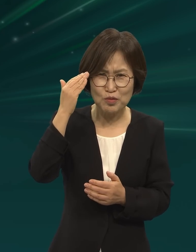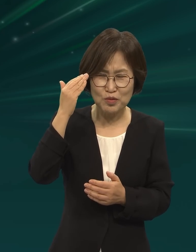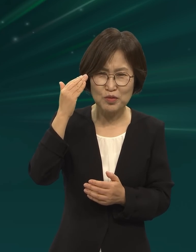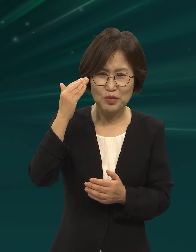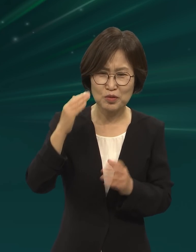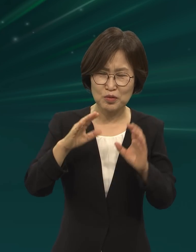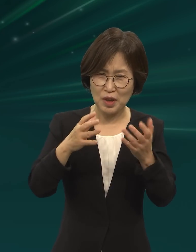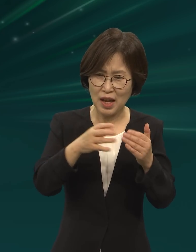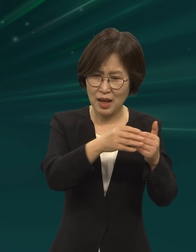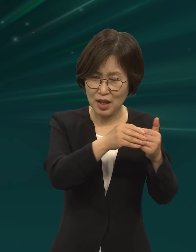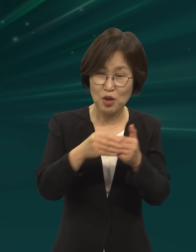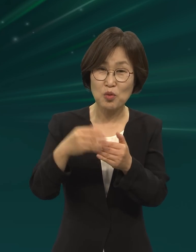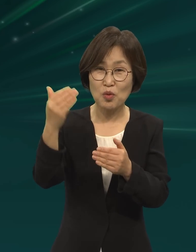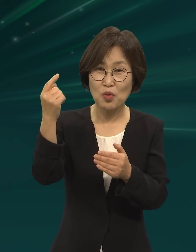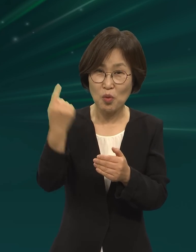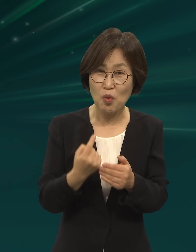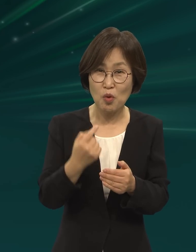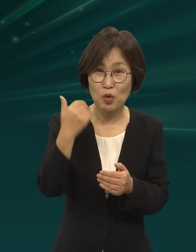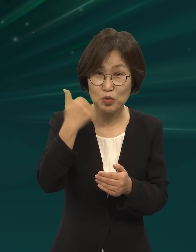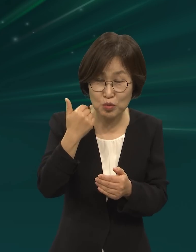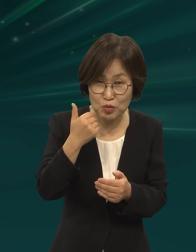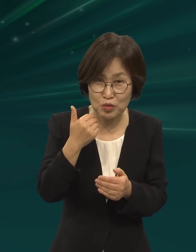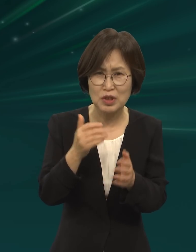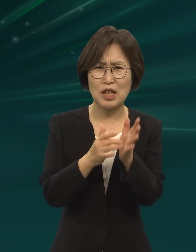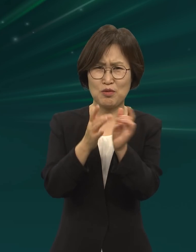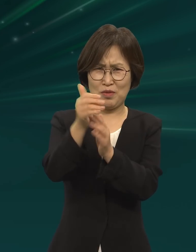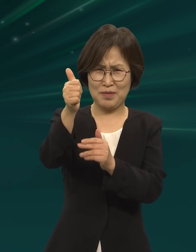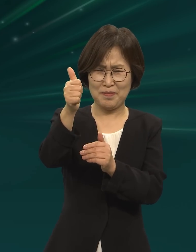왔는데 왜 나를 안 믿어?